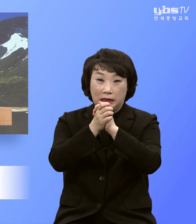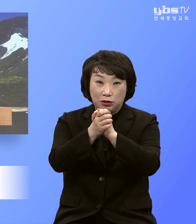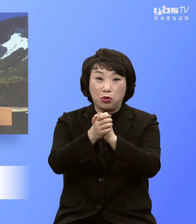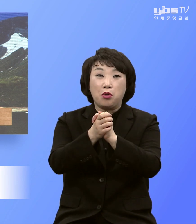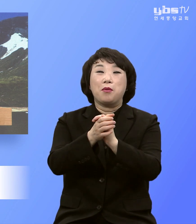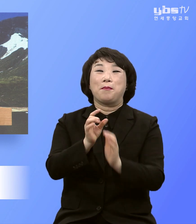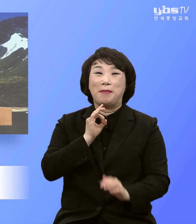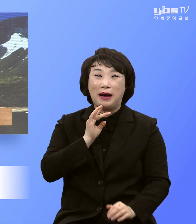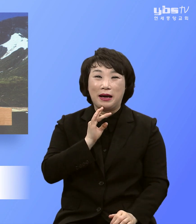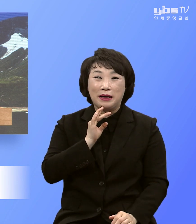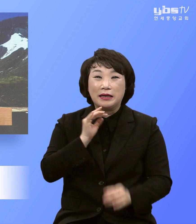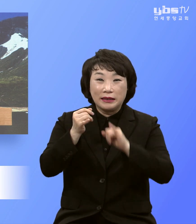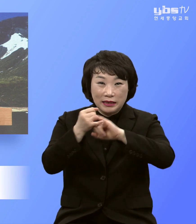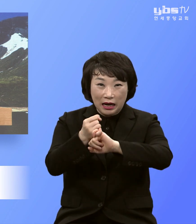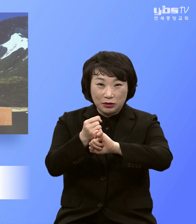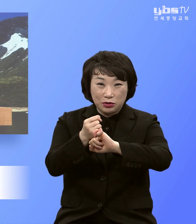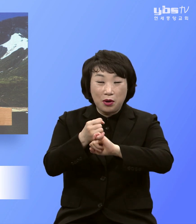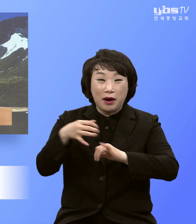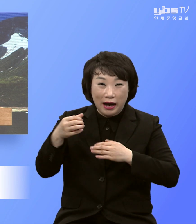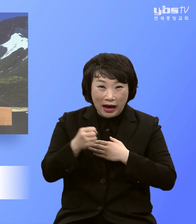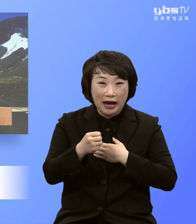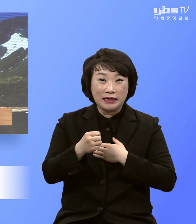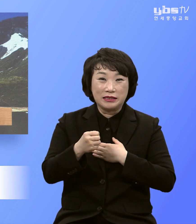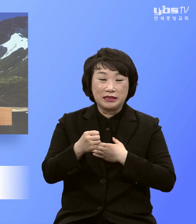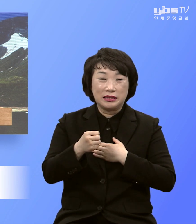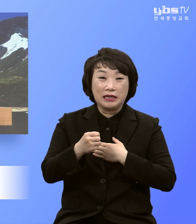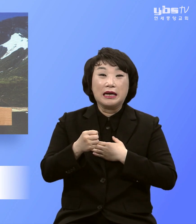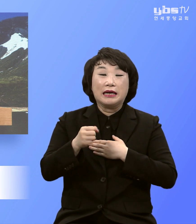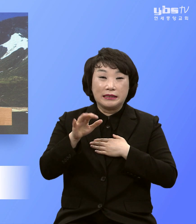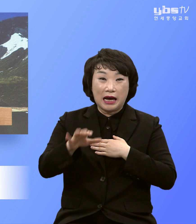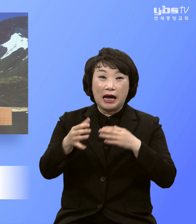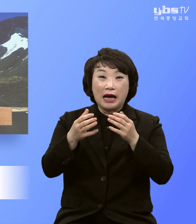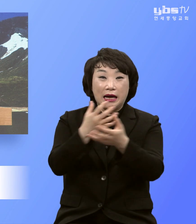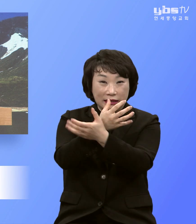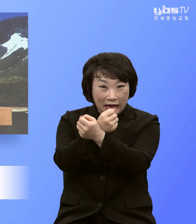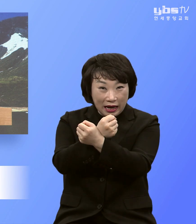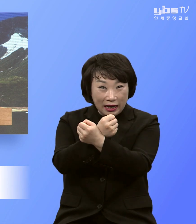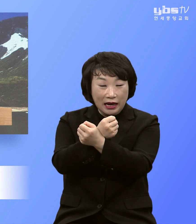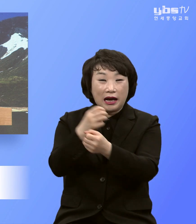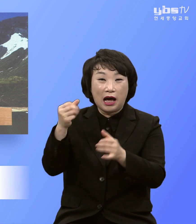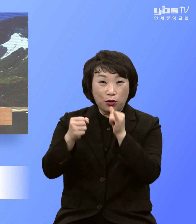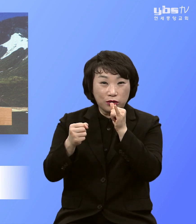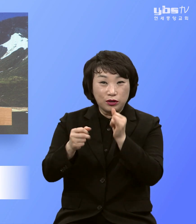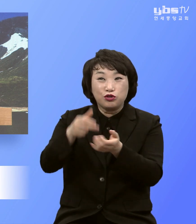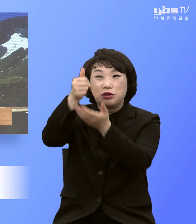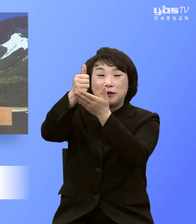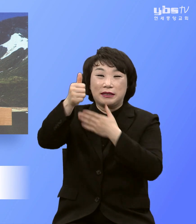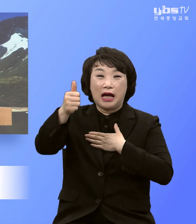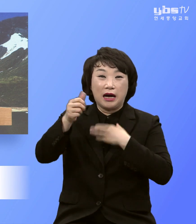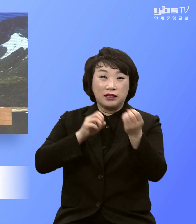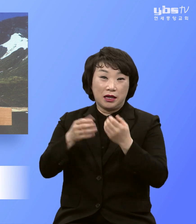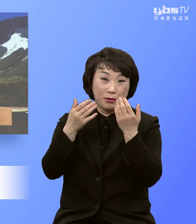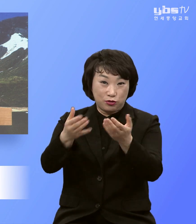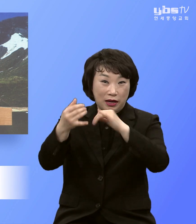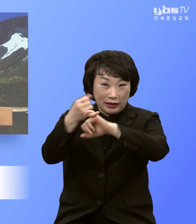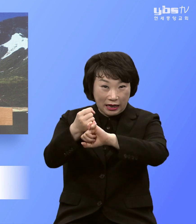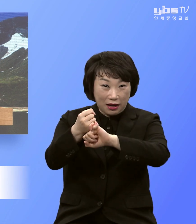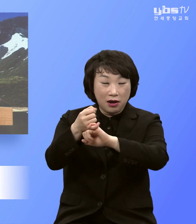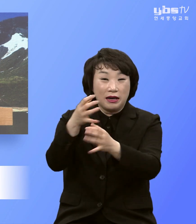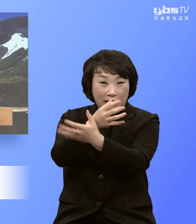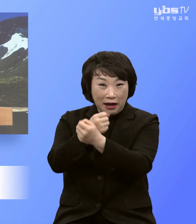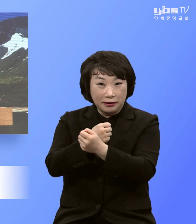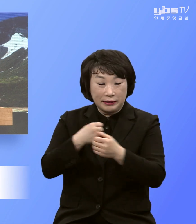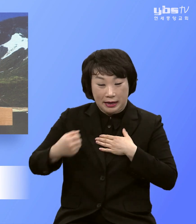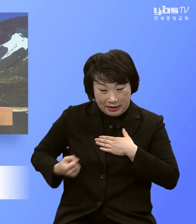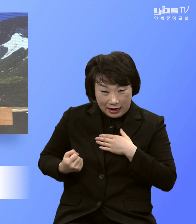기도에만 약속을 가진, 계약서를 가진, 주님이 나에게 계약한 것을 내